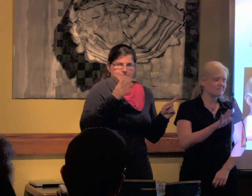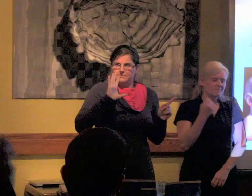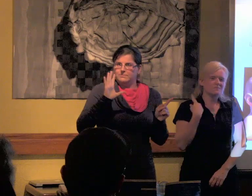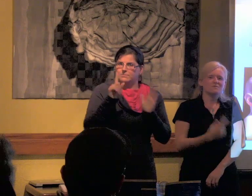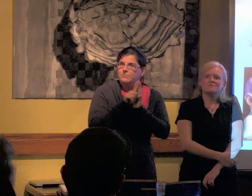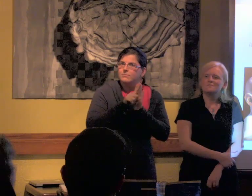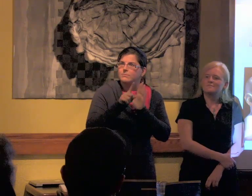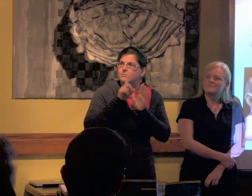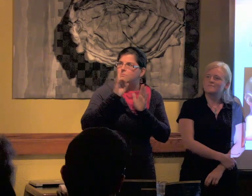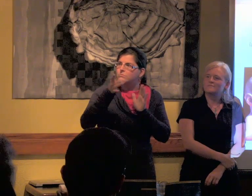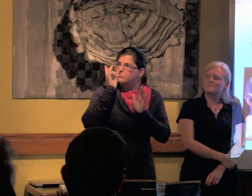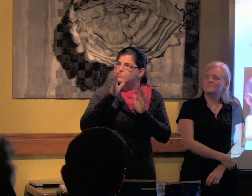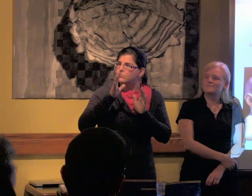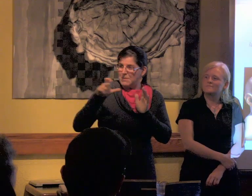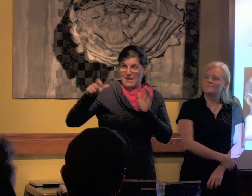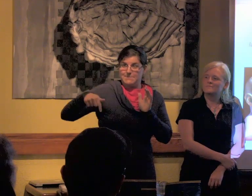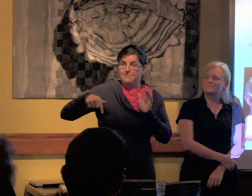politique officielle. Ça a été fait quoi récemment?